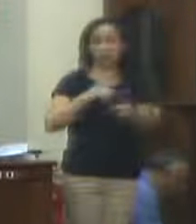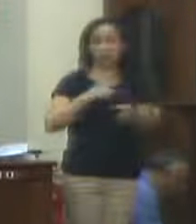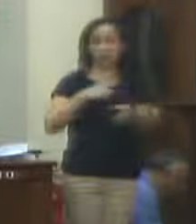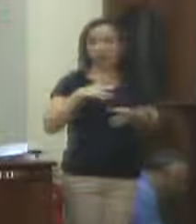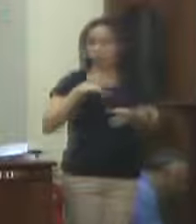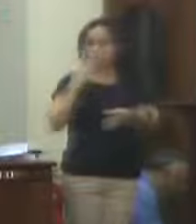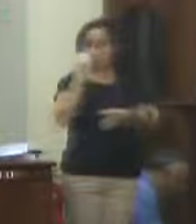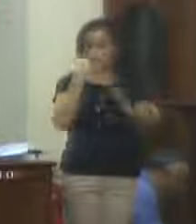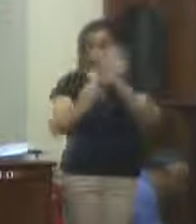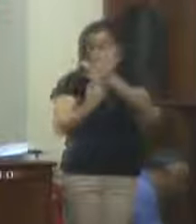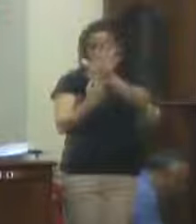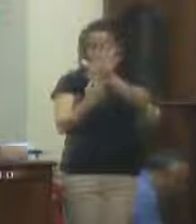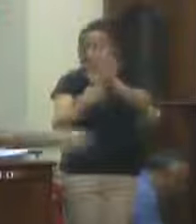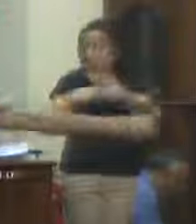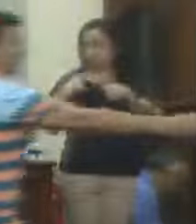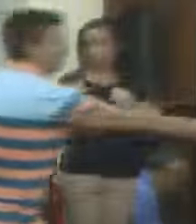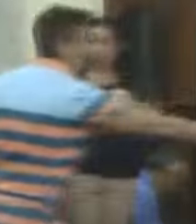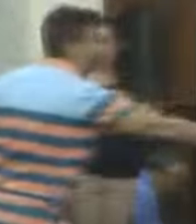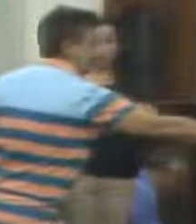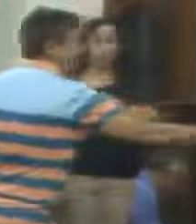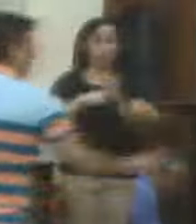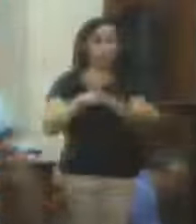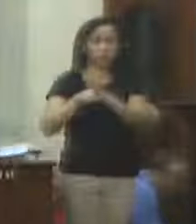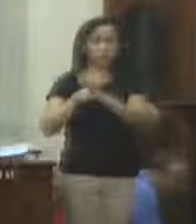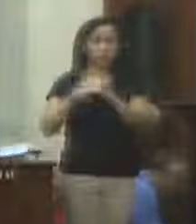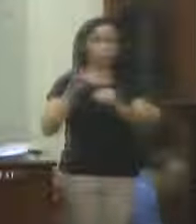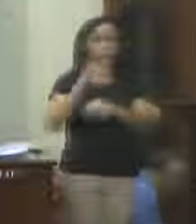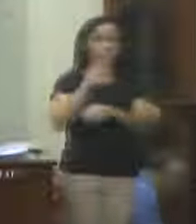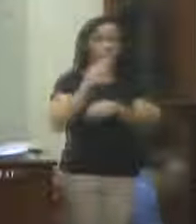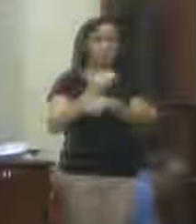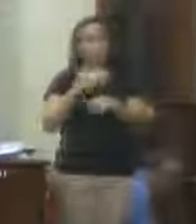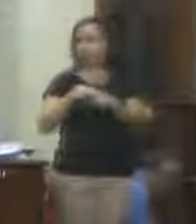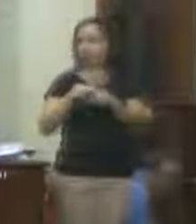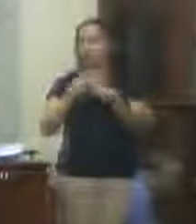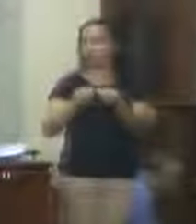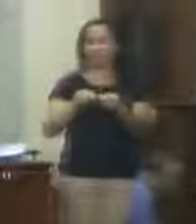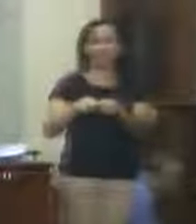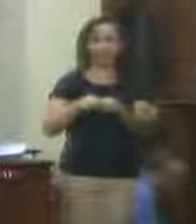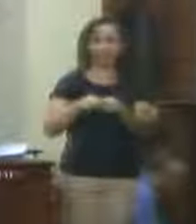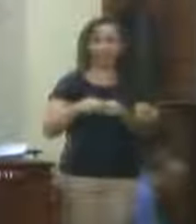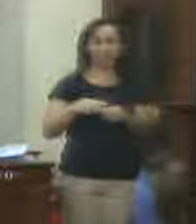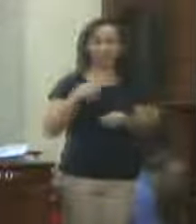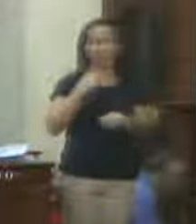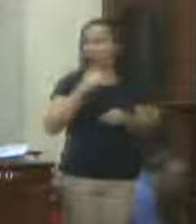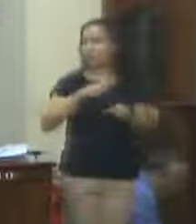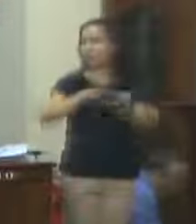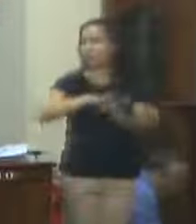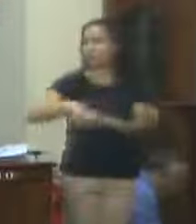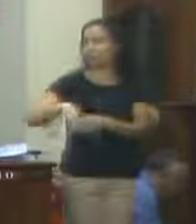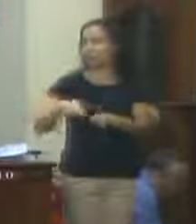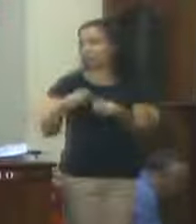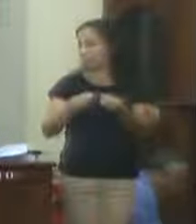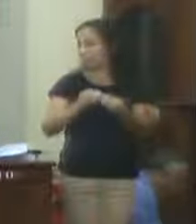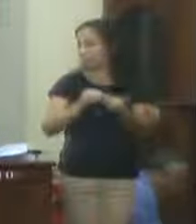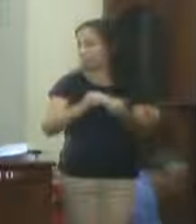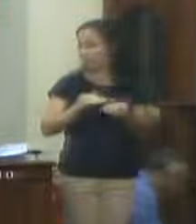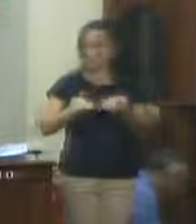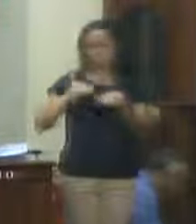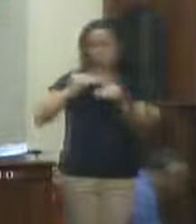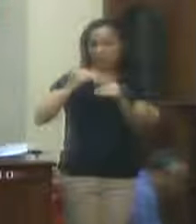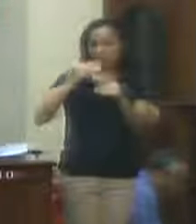fotos em anexo, a obra necessita de uma avaliação técnica, pois há necessidade de colocação de corrimões, retiradas dos degraus